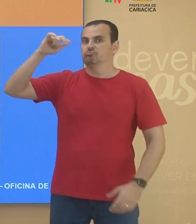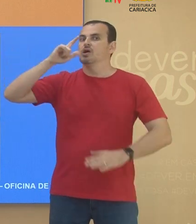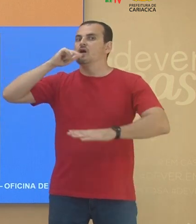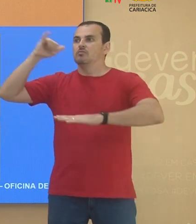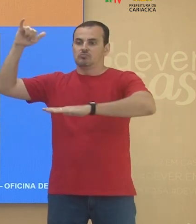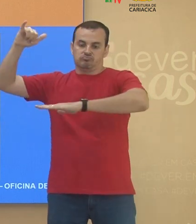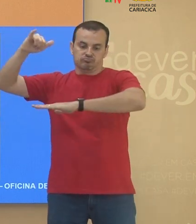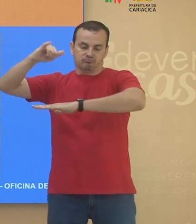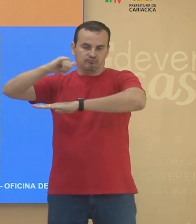Hidroavião.